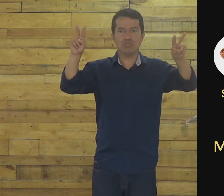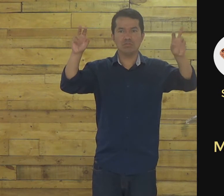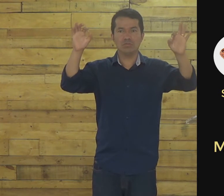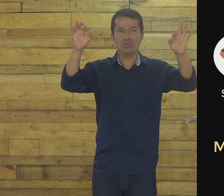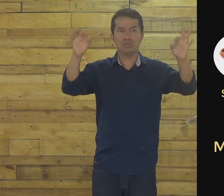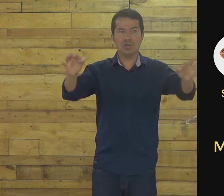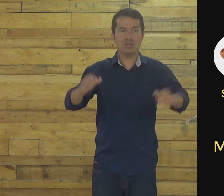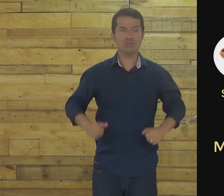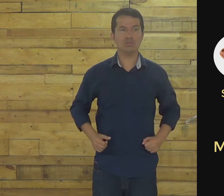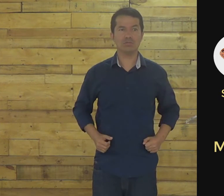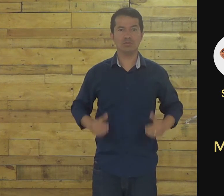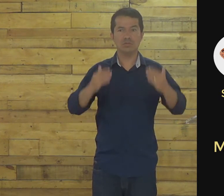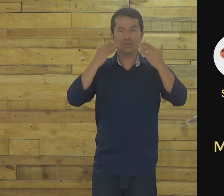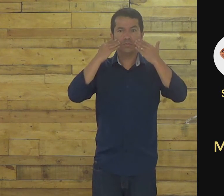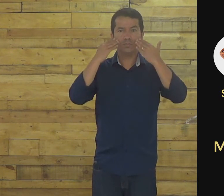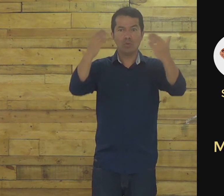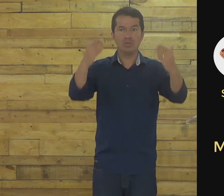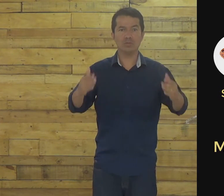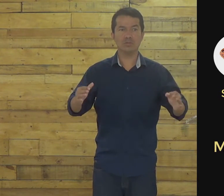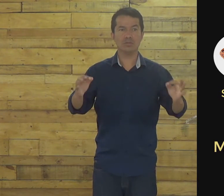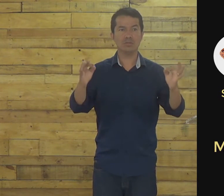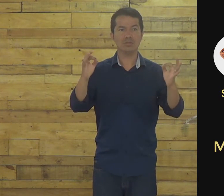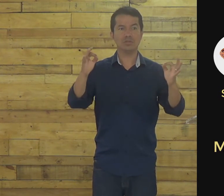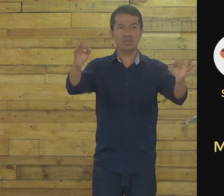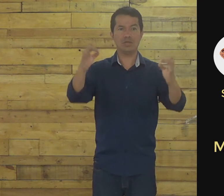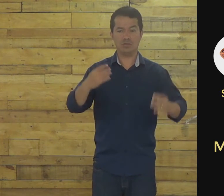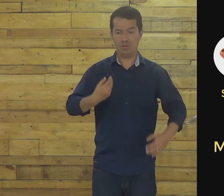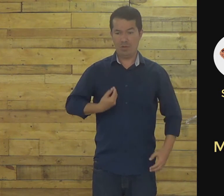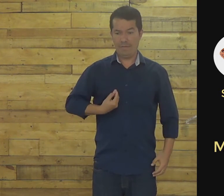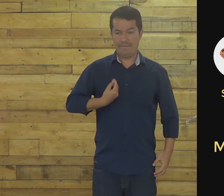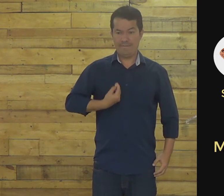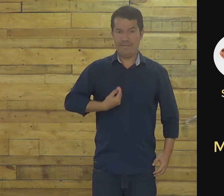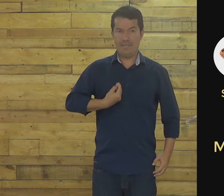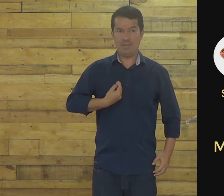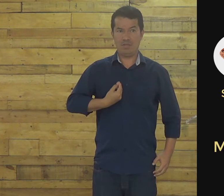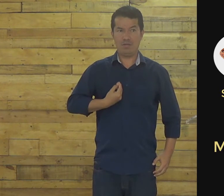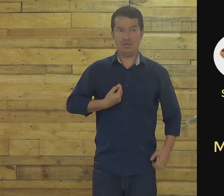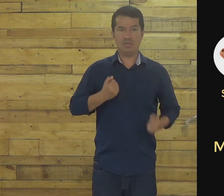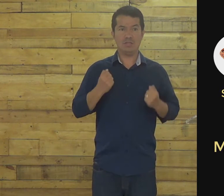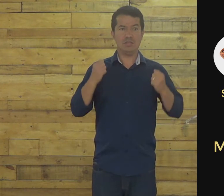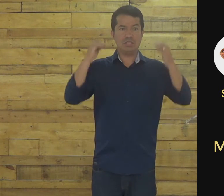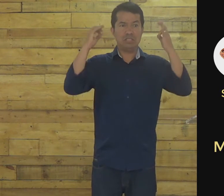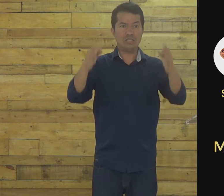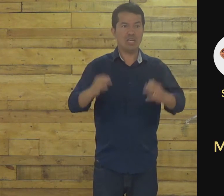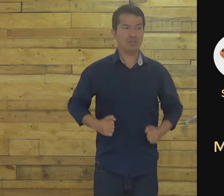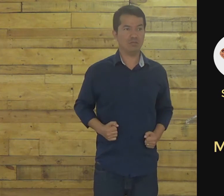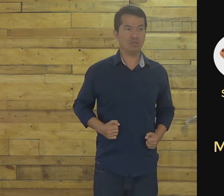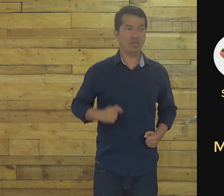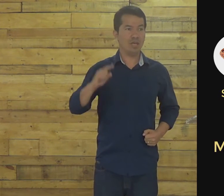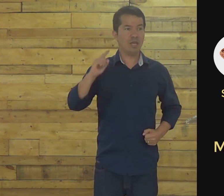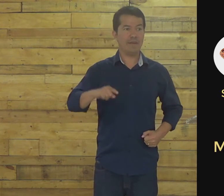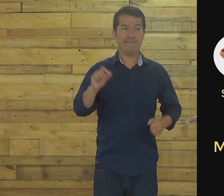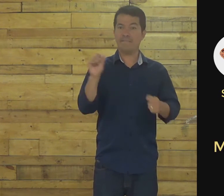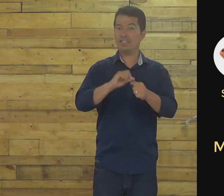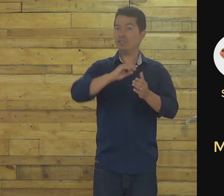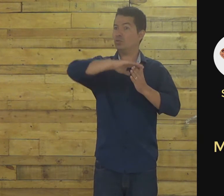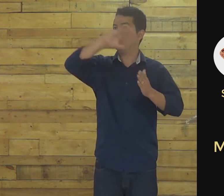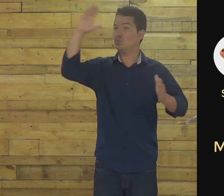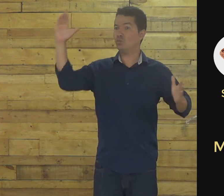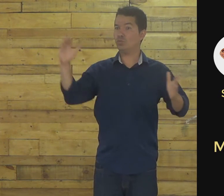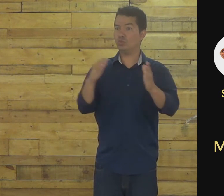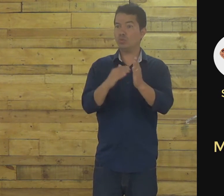iluminar um lugar? É ter um bom testemunho, é ter um bom exemplo de vida. Vida